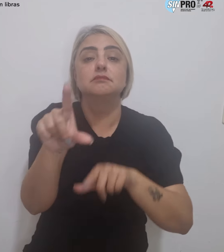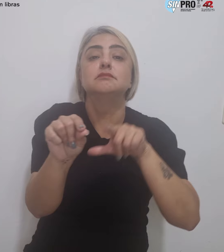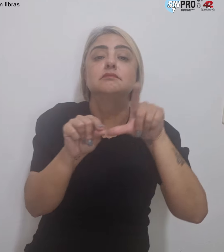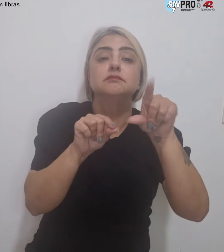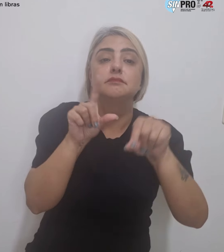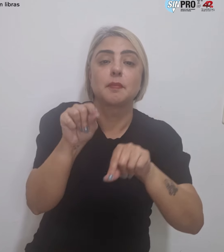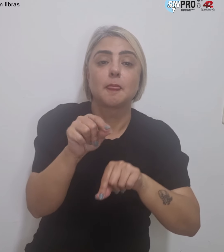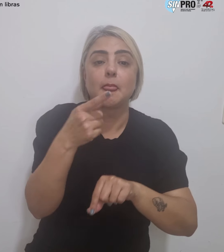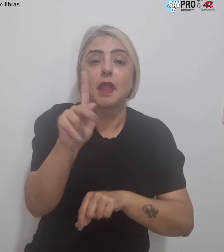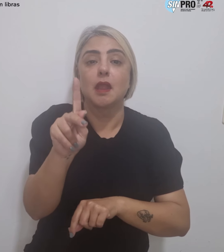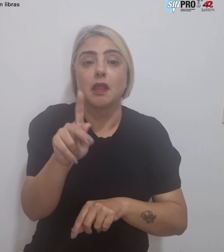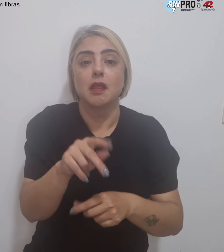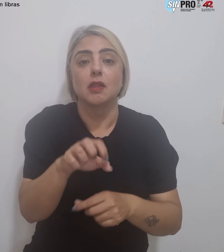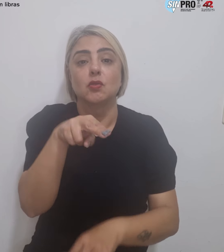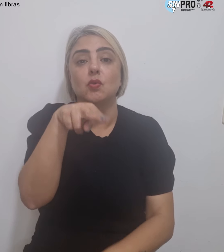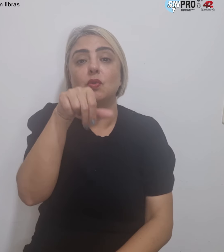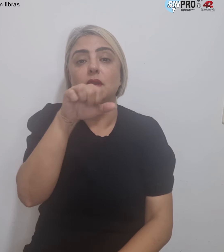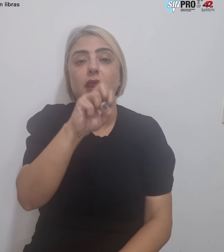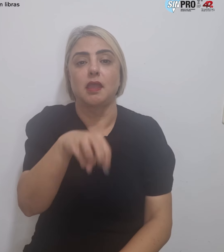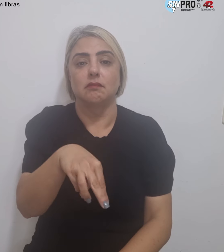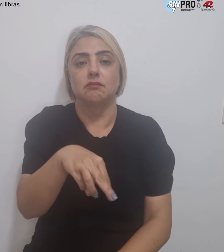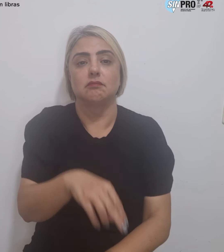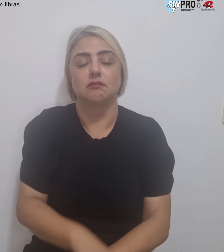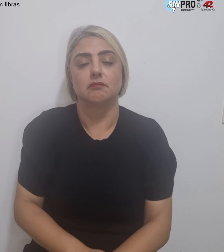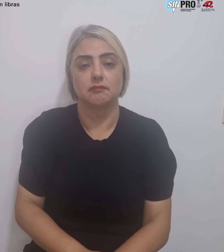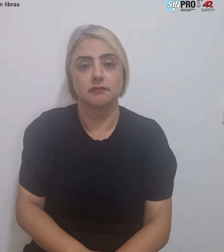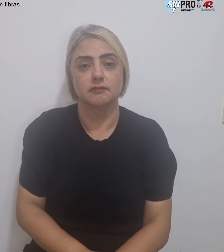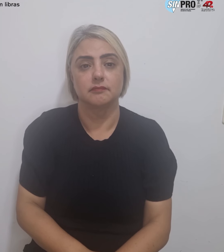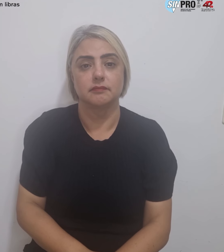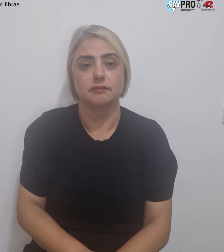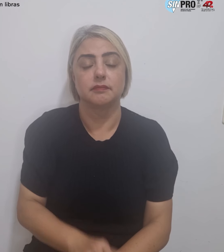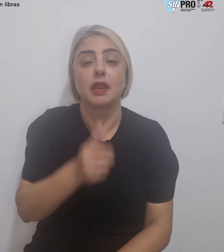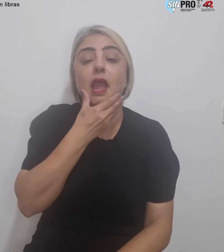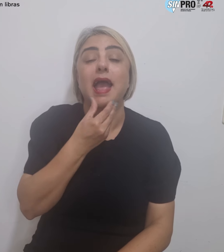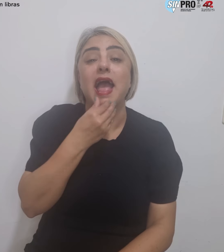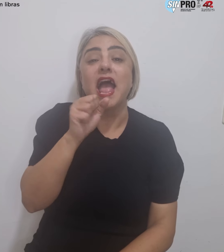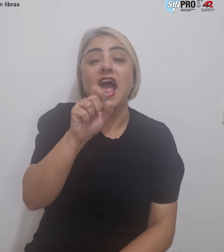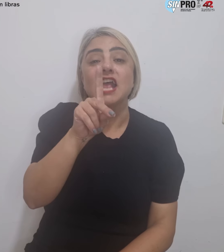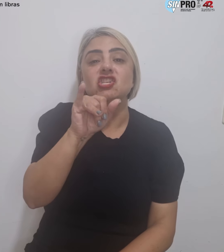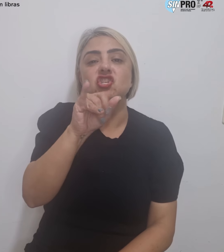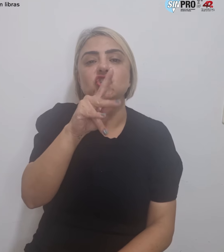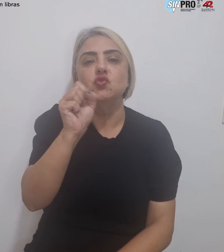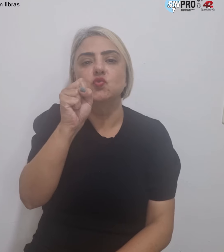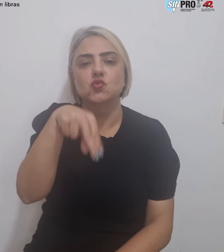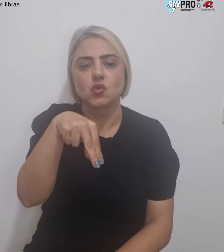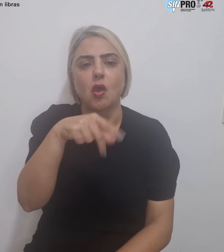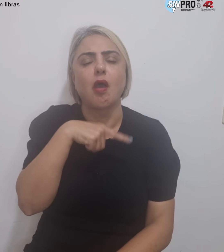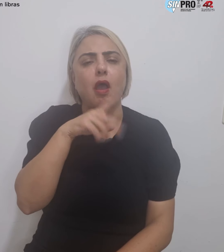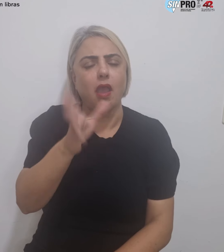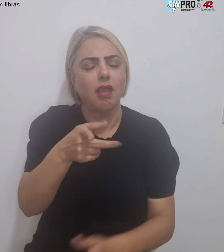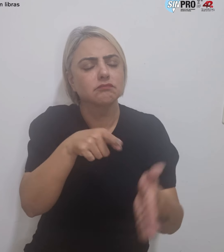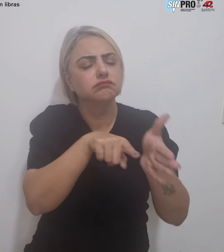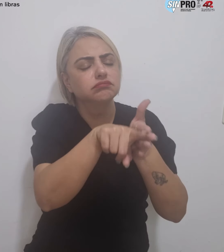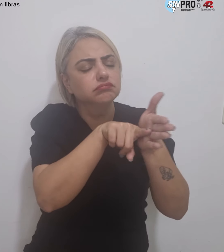ao do NEM. A Dilson César de Araújo é pesquisador do